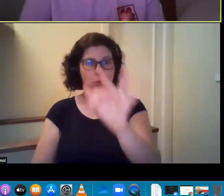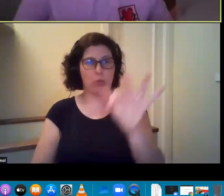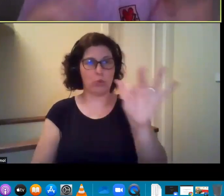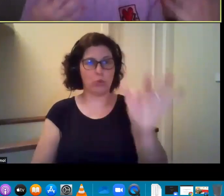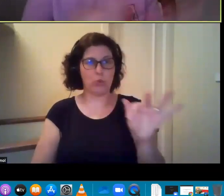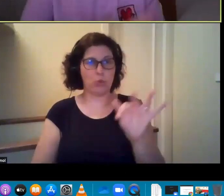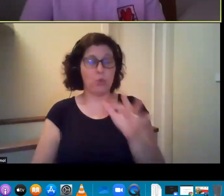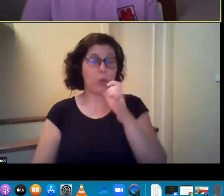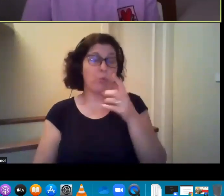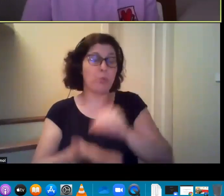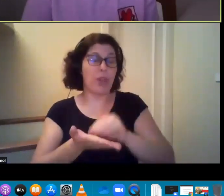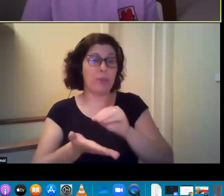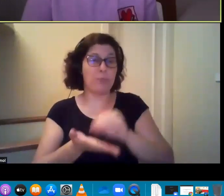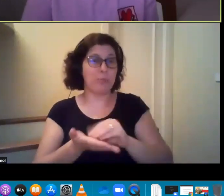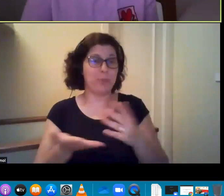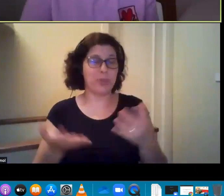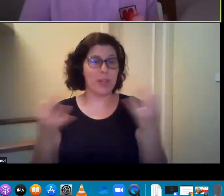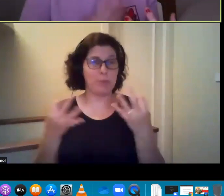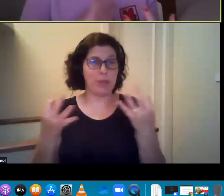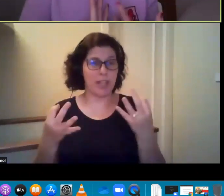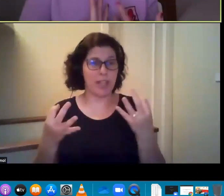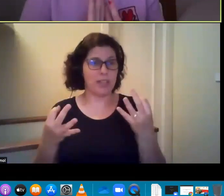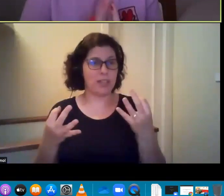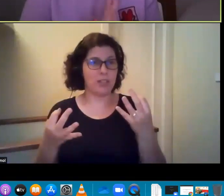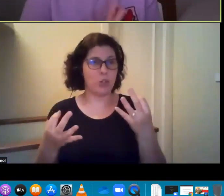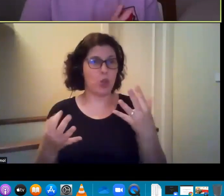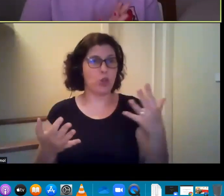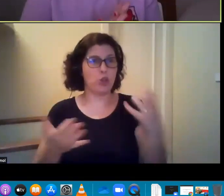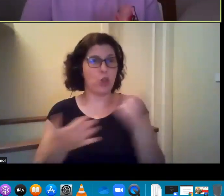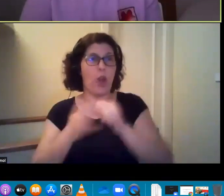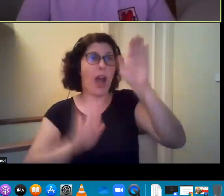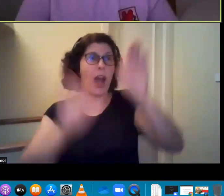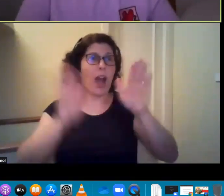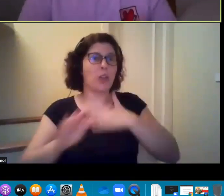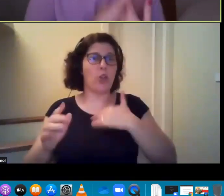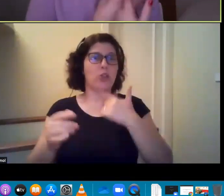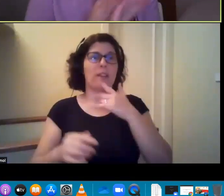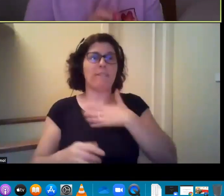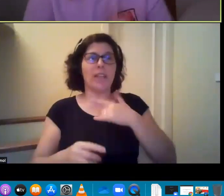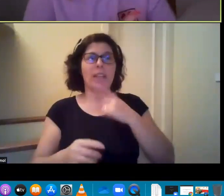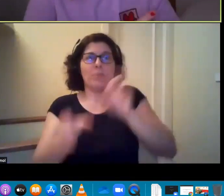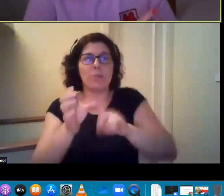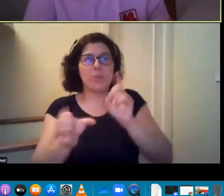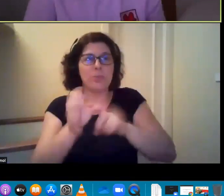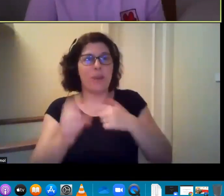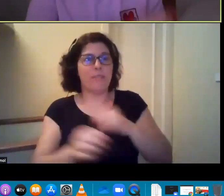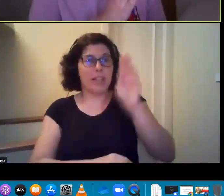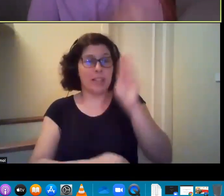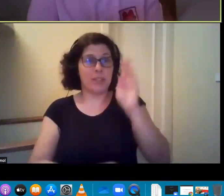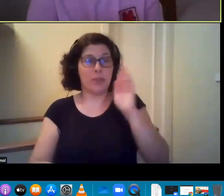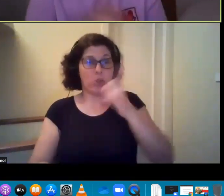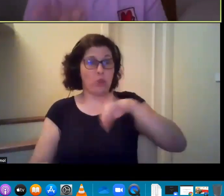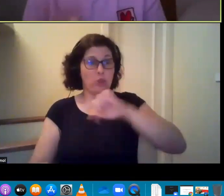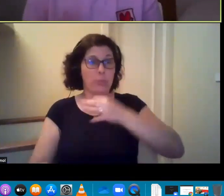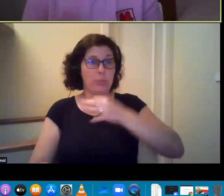que de repente todo el mundo quiere hablar, y nosotros que estamos hablando de otorgar esa igualdad de oportunidades, a veces algunos se nos pueden quedar